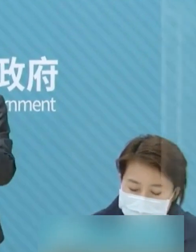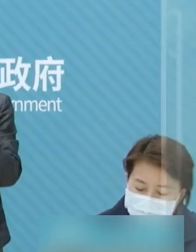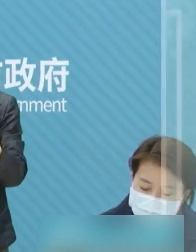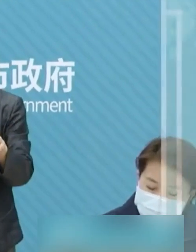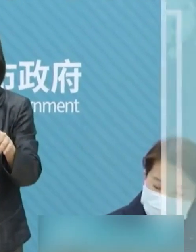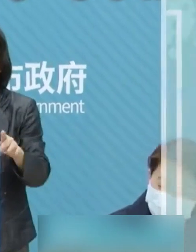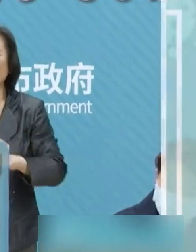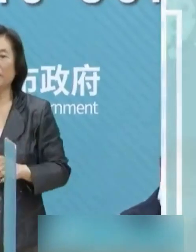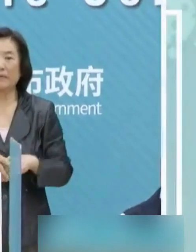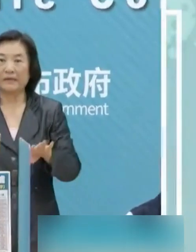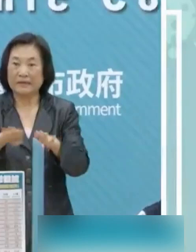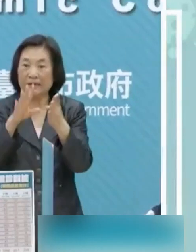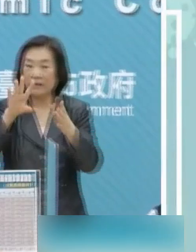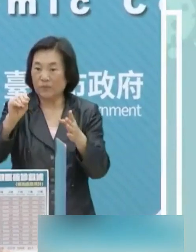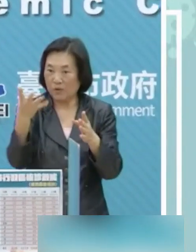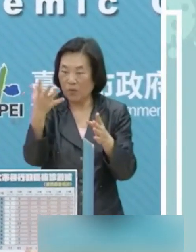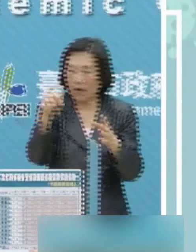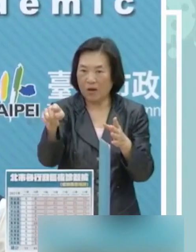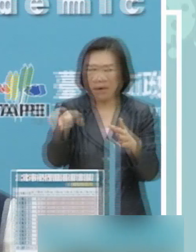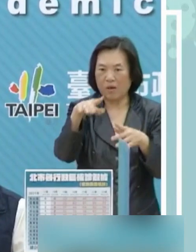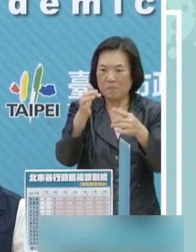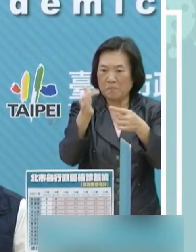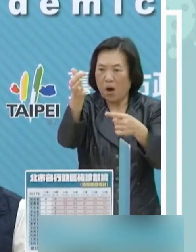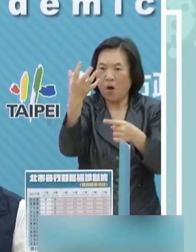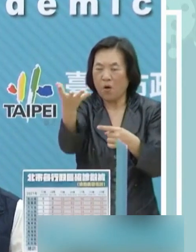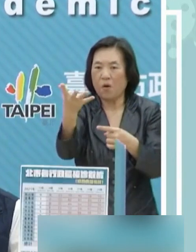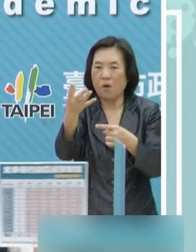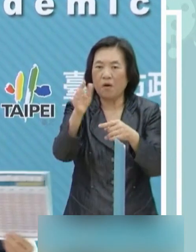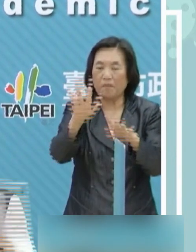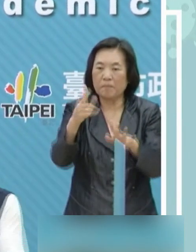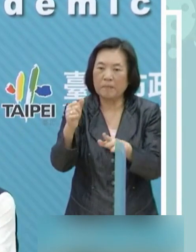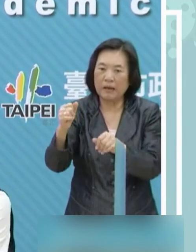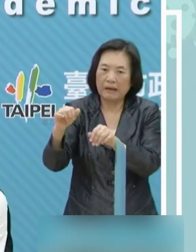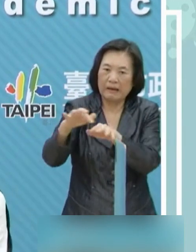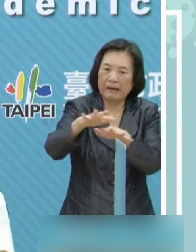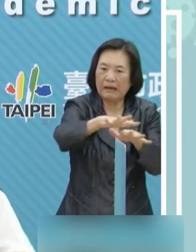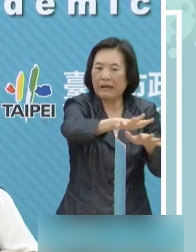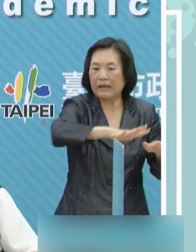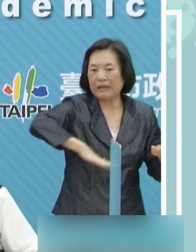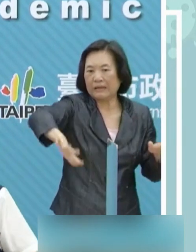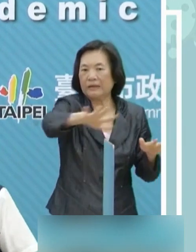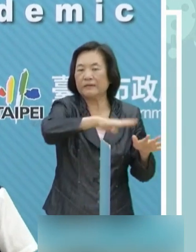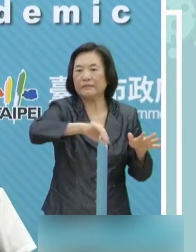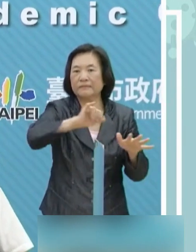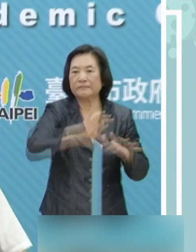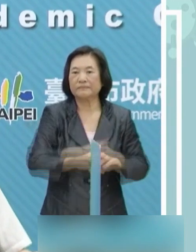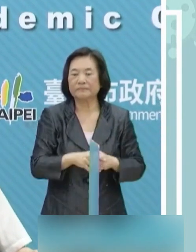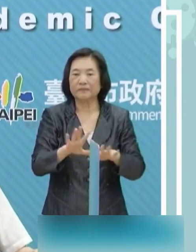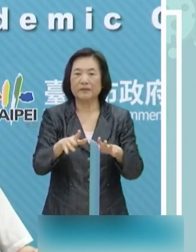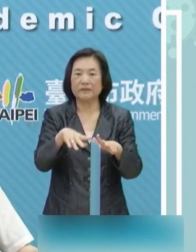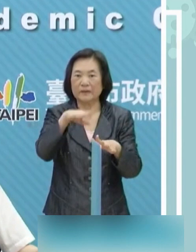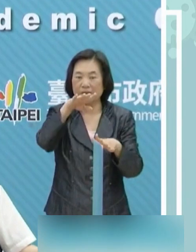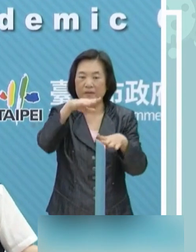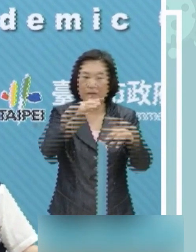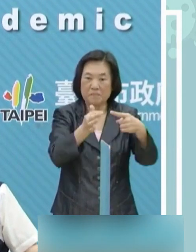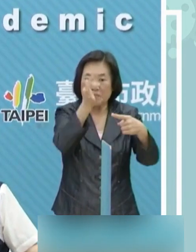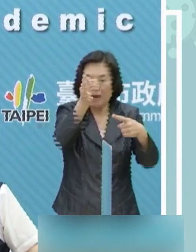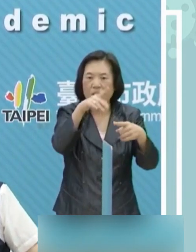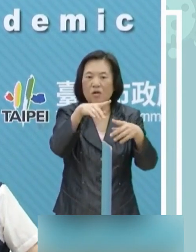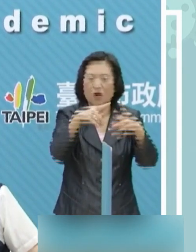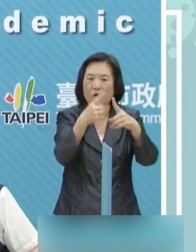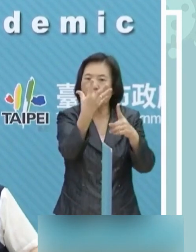以我们目前这个死亡人数只是反映差不多2个礼拜到3个礼拜前的感染状况。那么整个台北